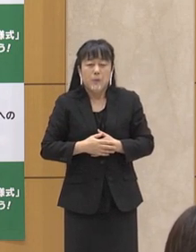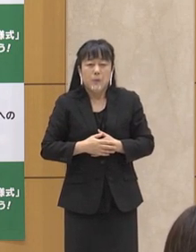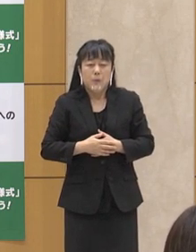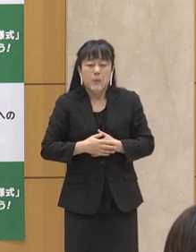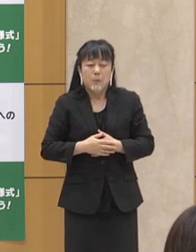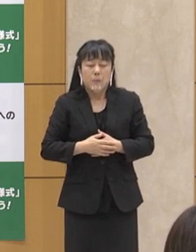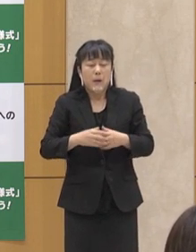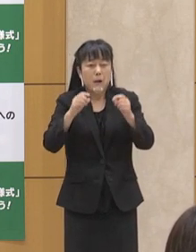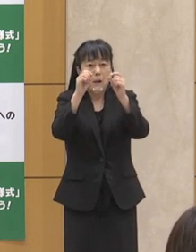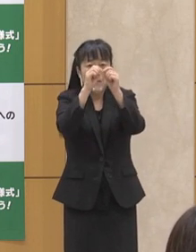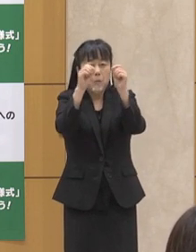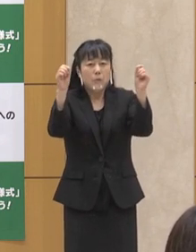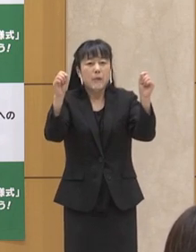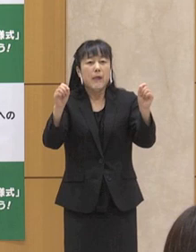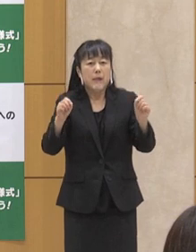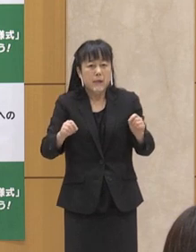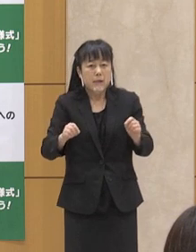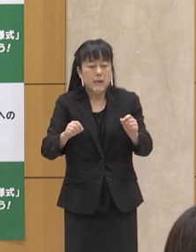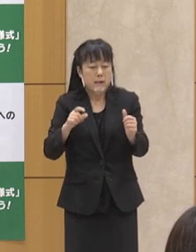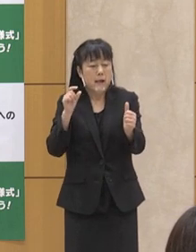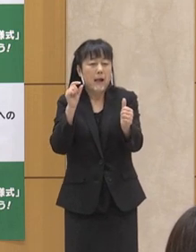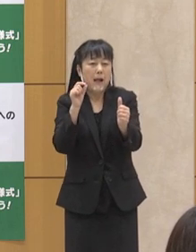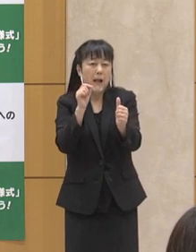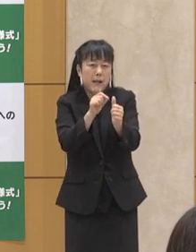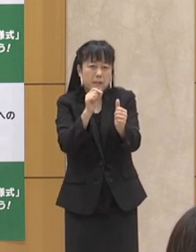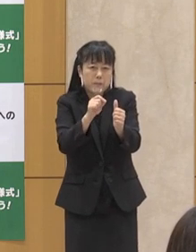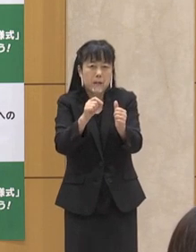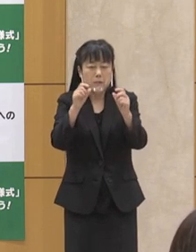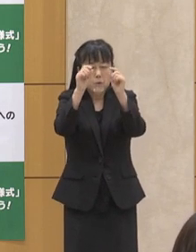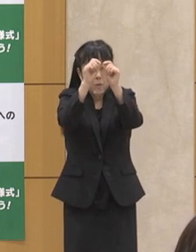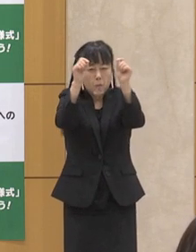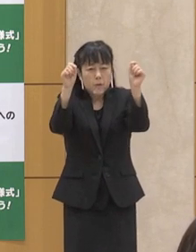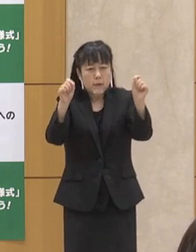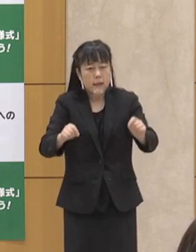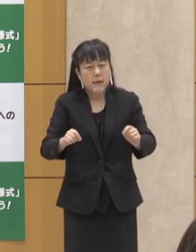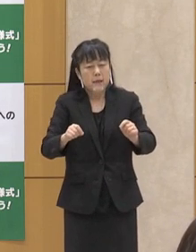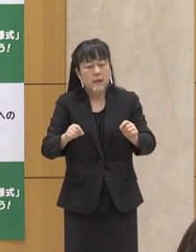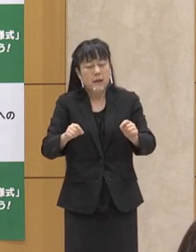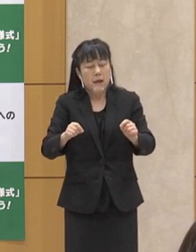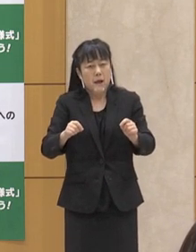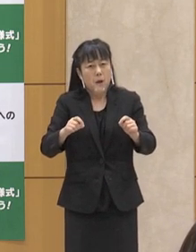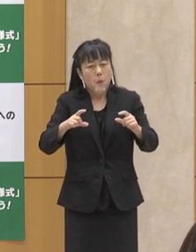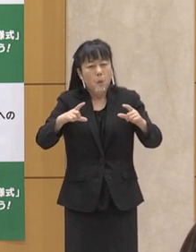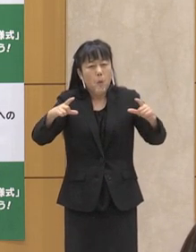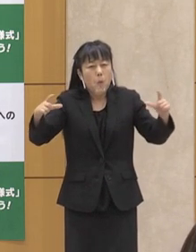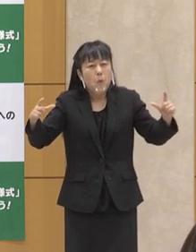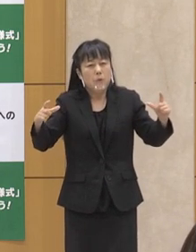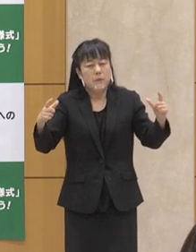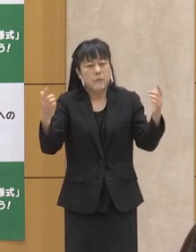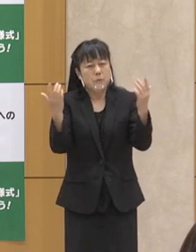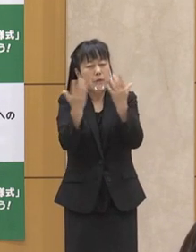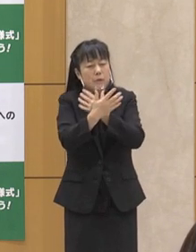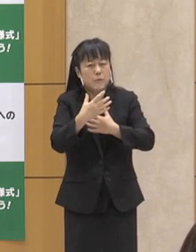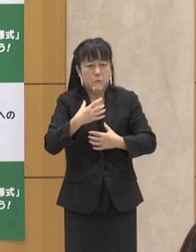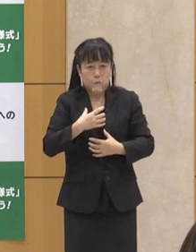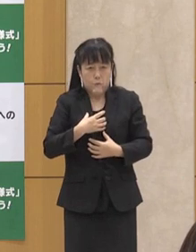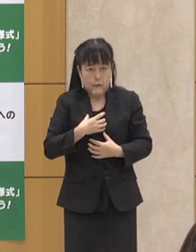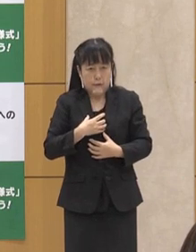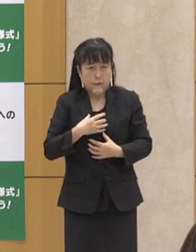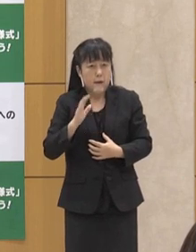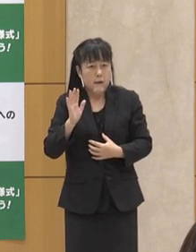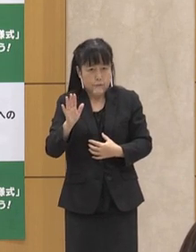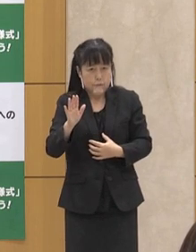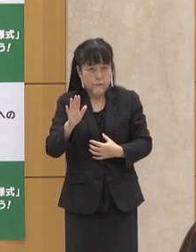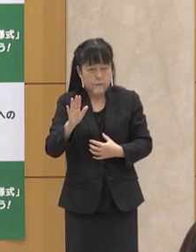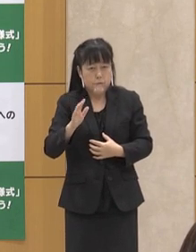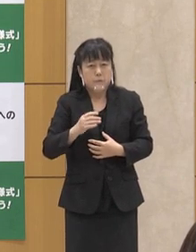問題自体をですね、大きくしてしまわないか、ちょっとその点については、慎